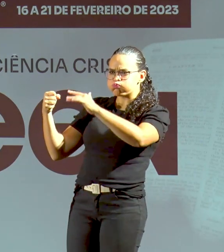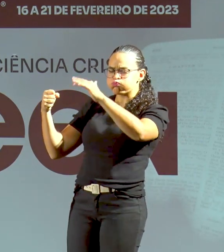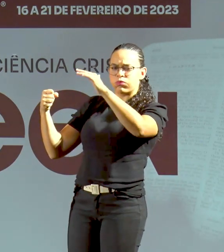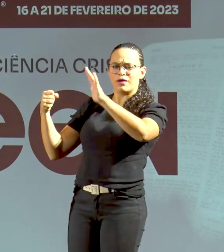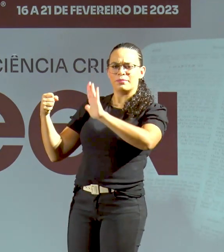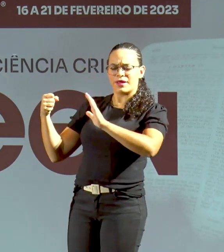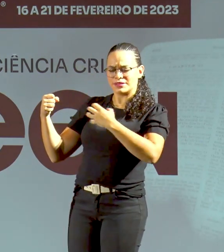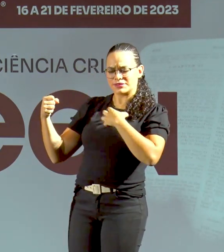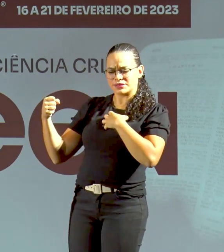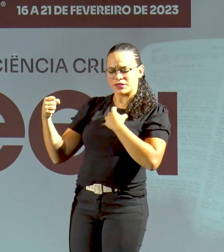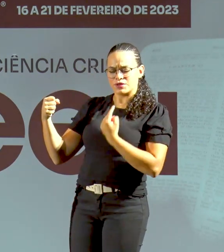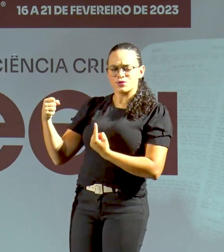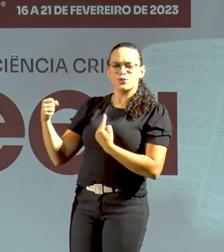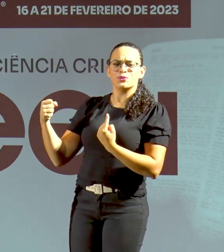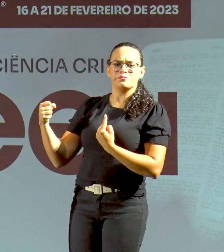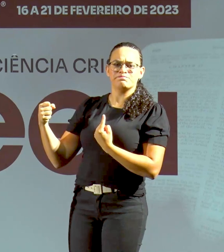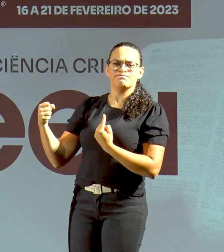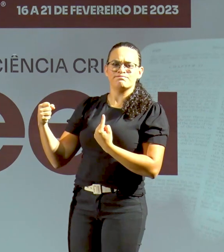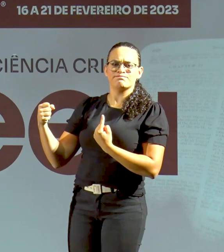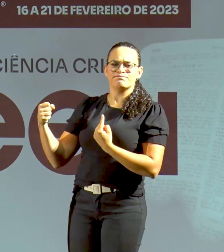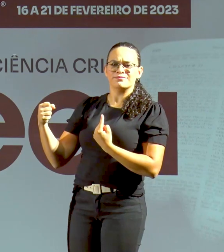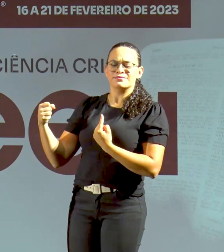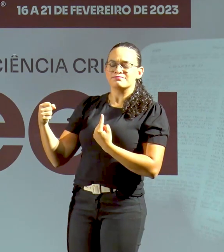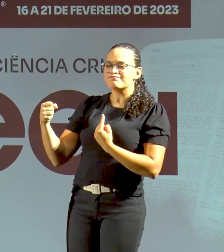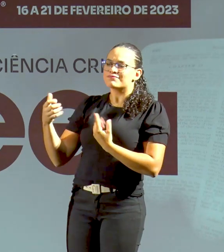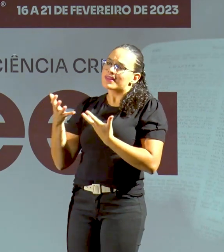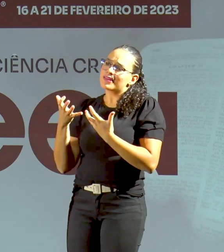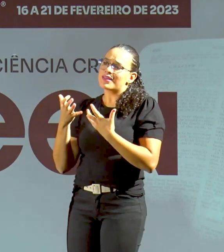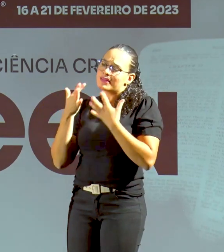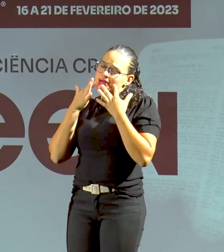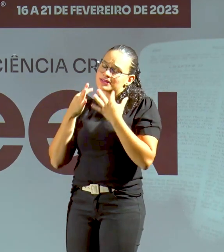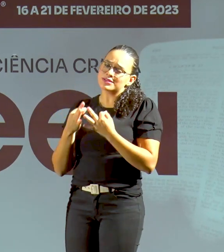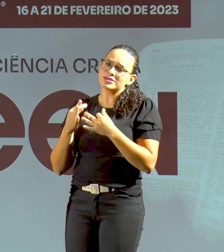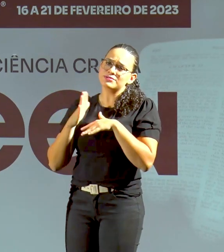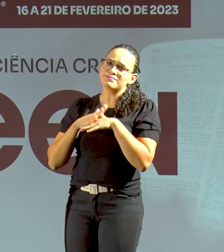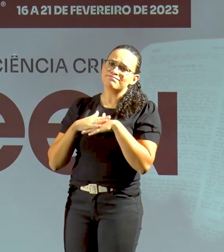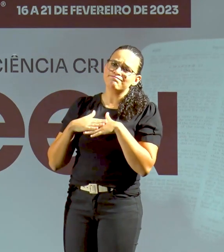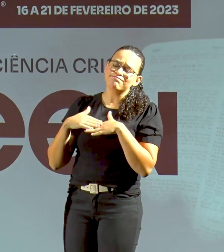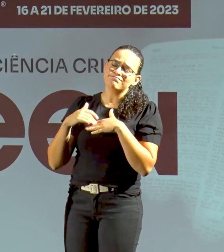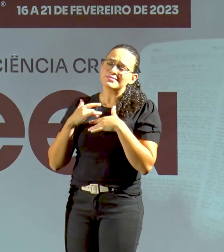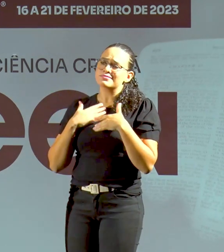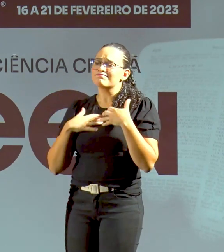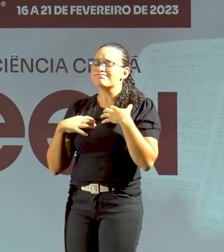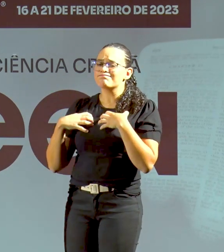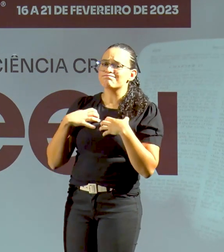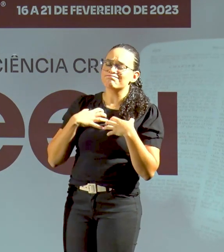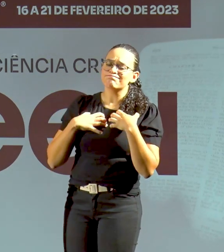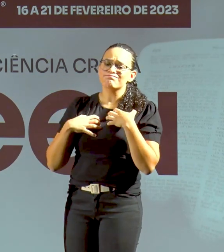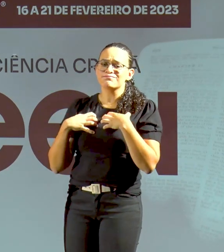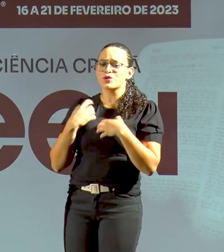sozinho se sente carente se sente vazio